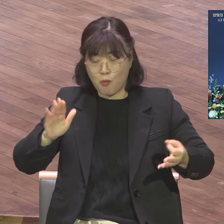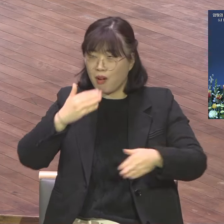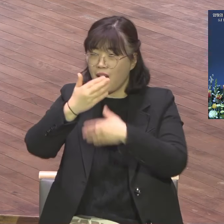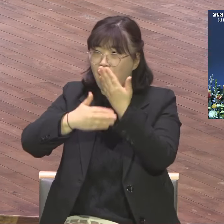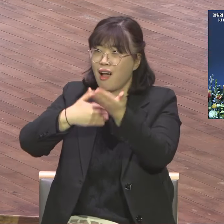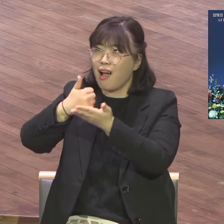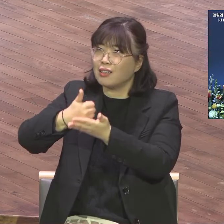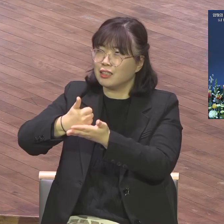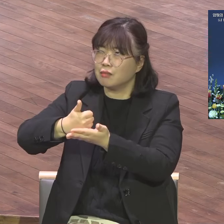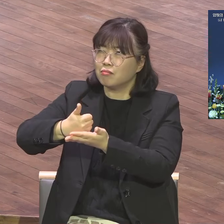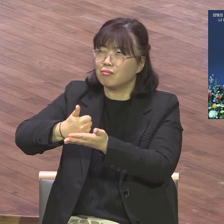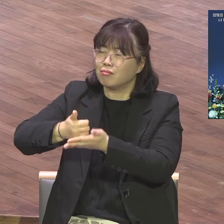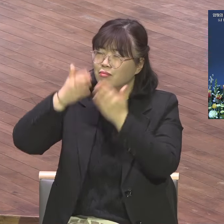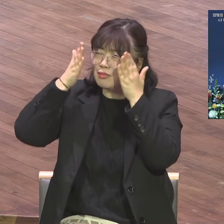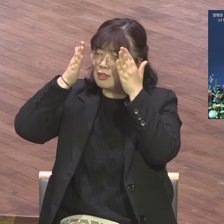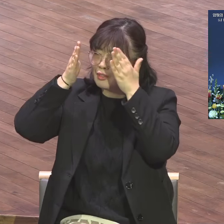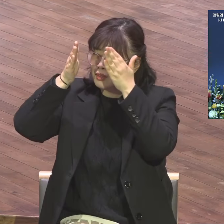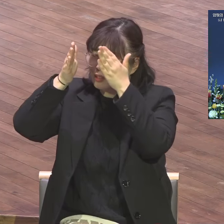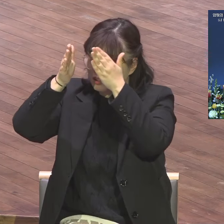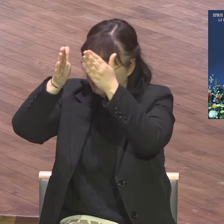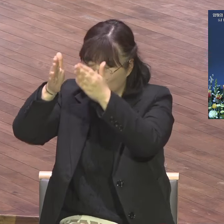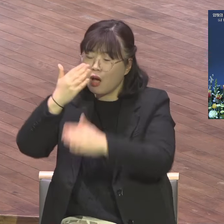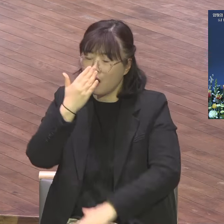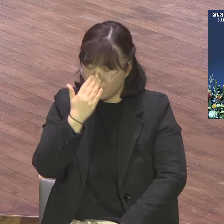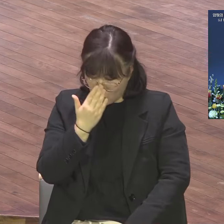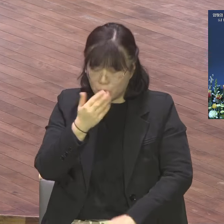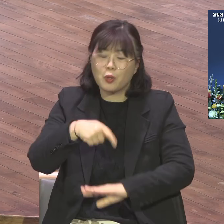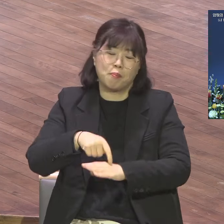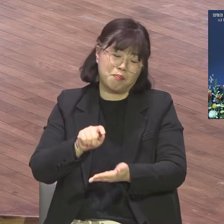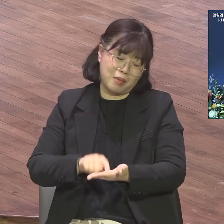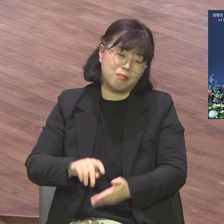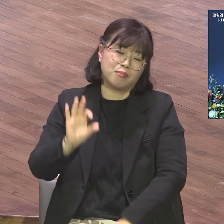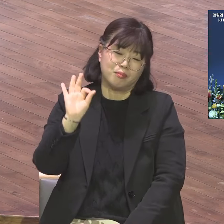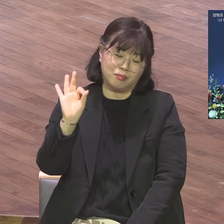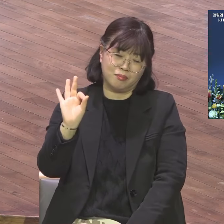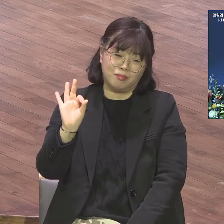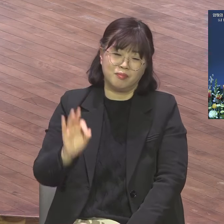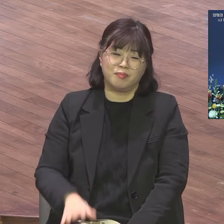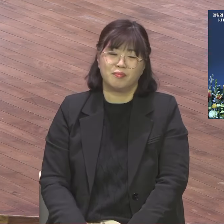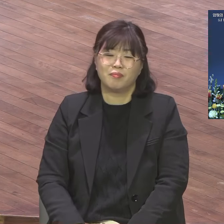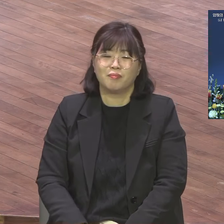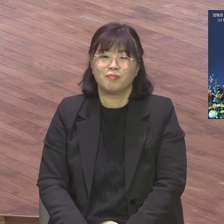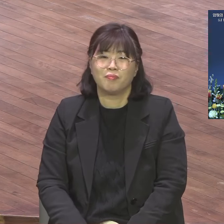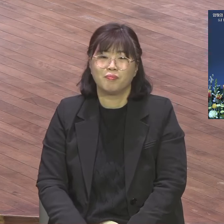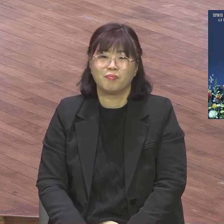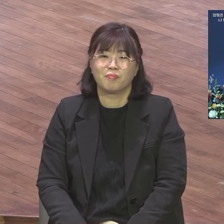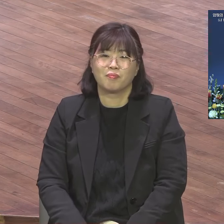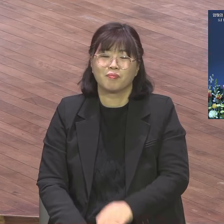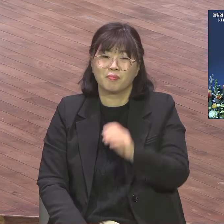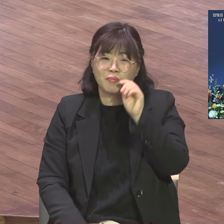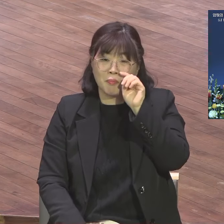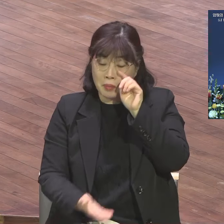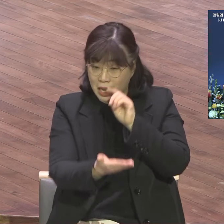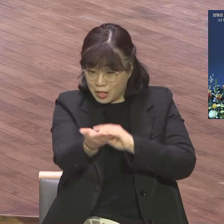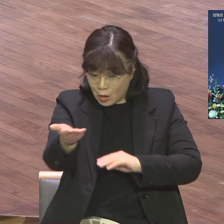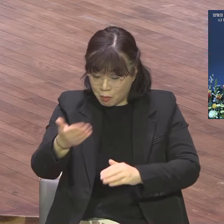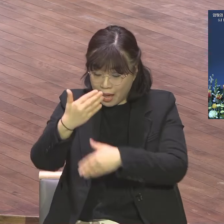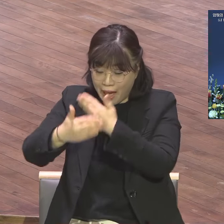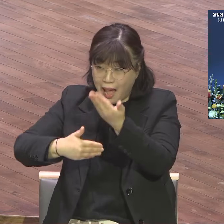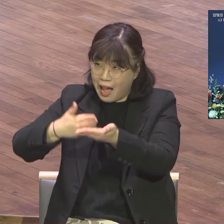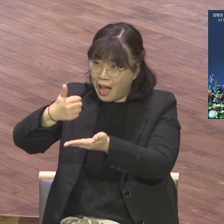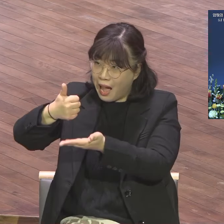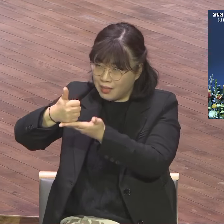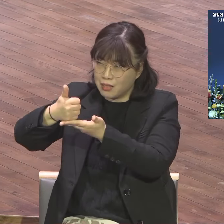오늘 본문 말씀을 통해서 영계 모든 성도들 하나님의 뜻과 계획에 온전히 방향 맞추면서